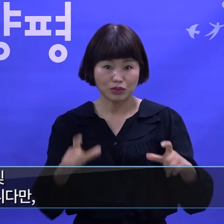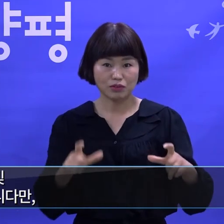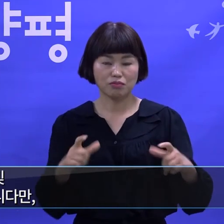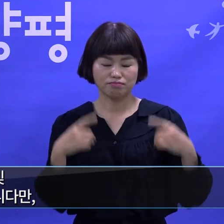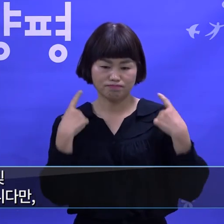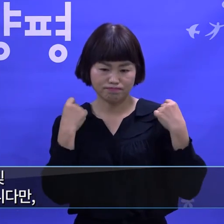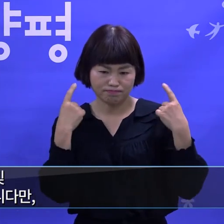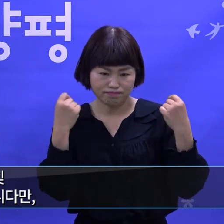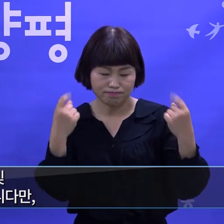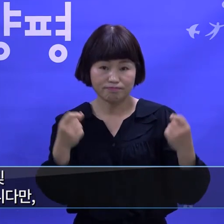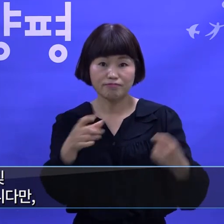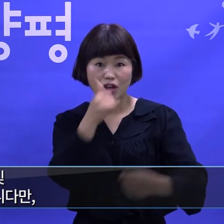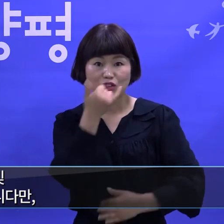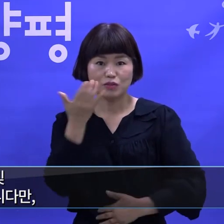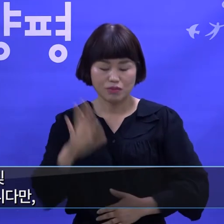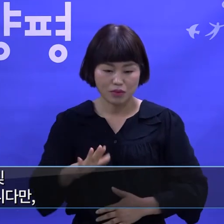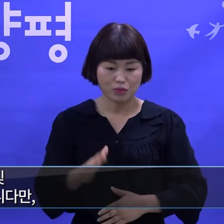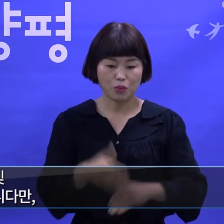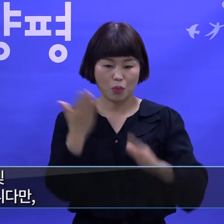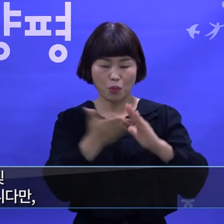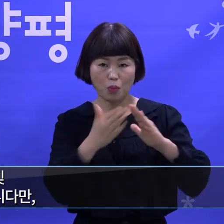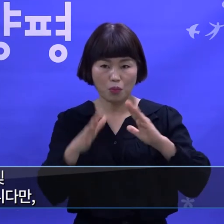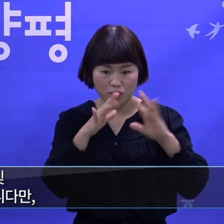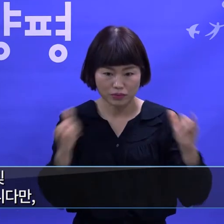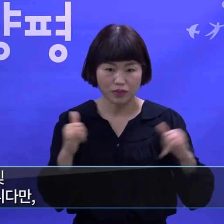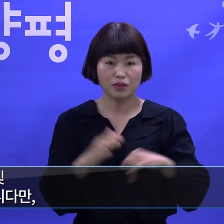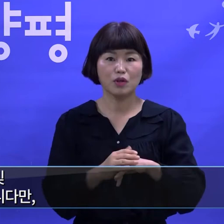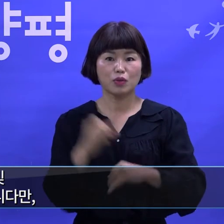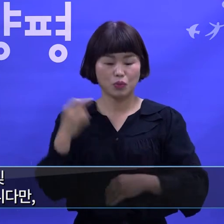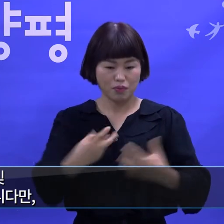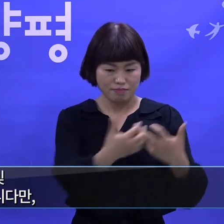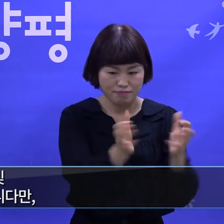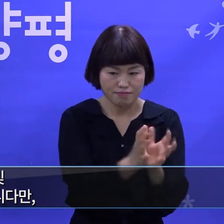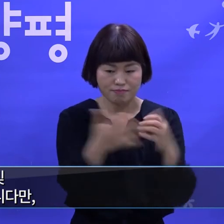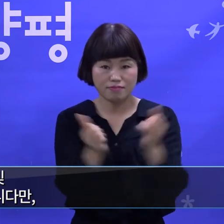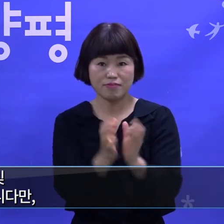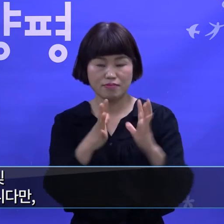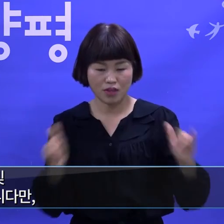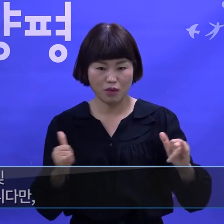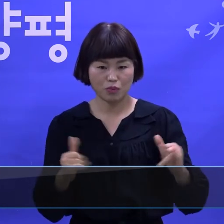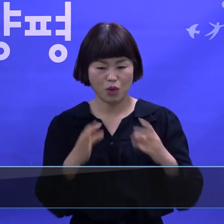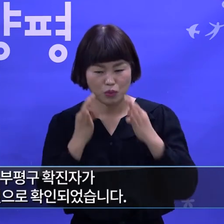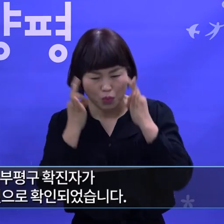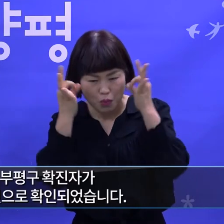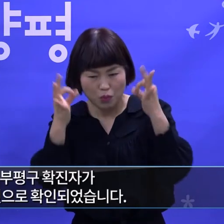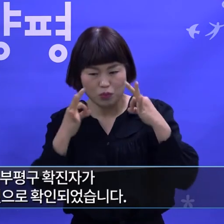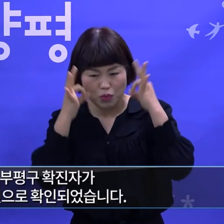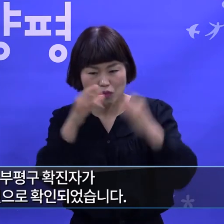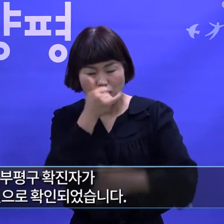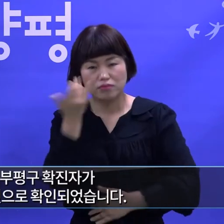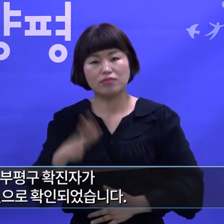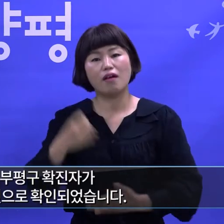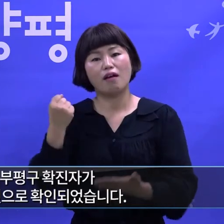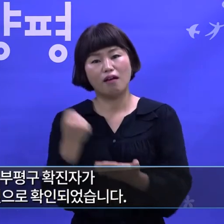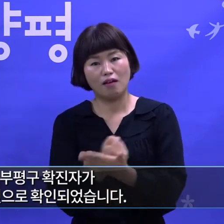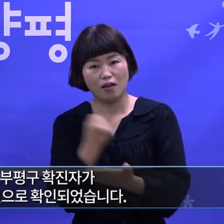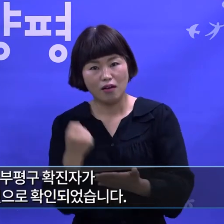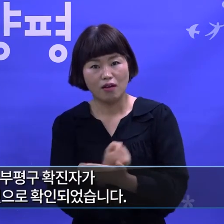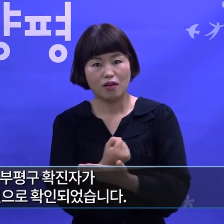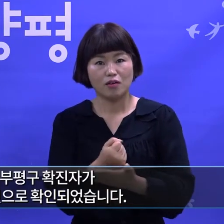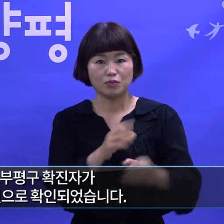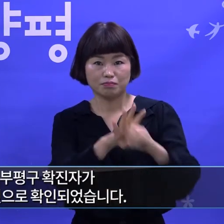및 기관단체에서 최선의 노력을 다하고 있습니다만 안타깝게도